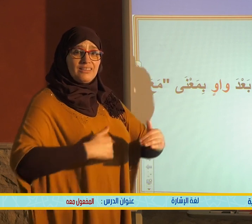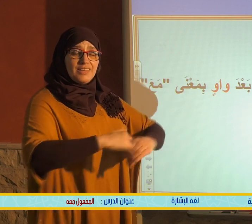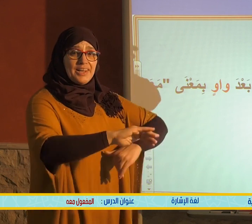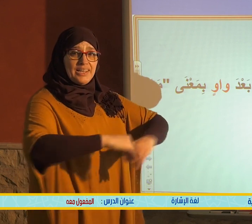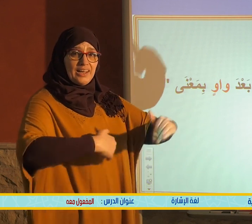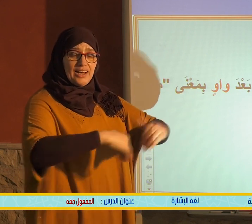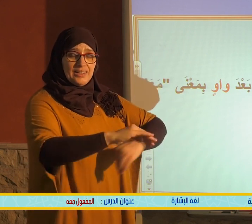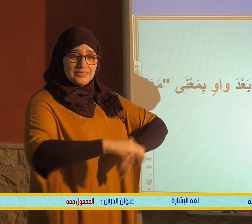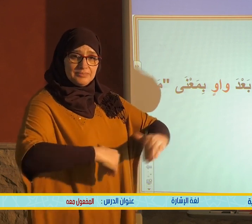والطريق.